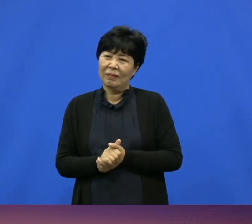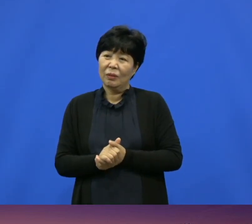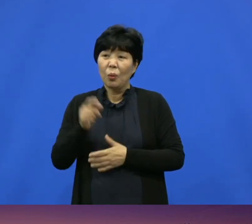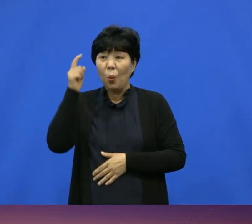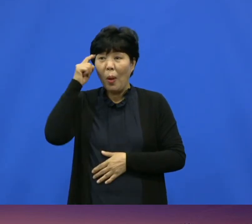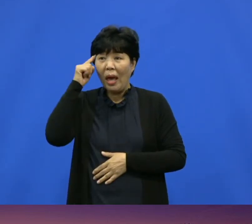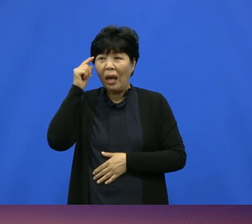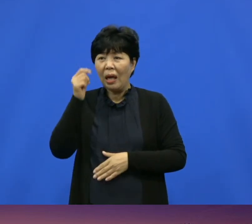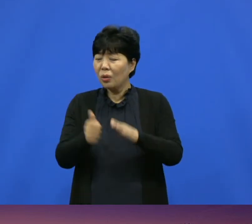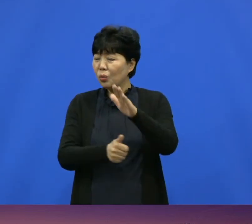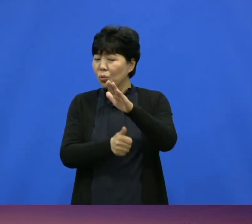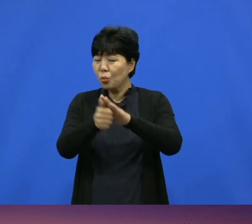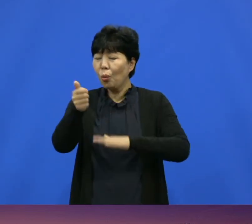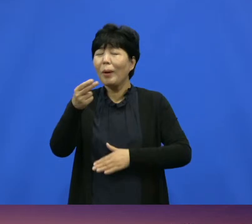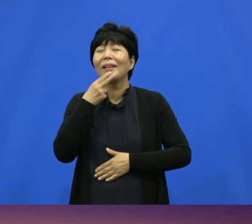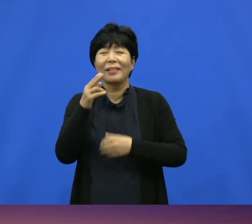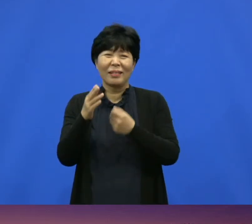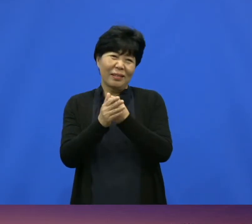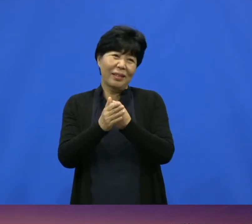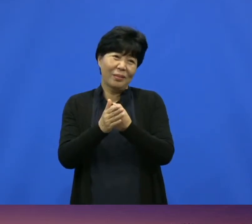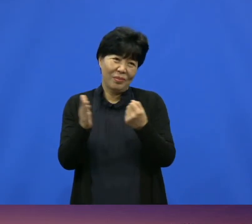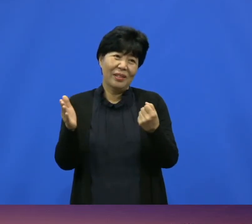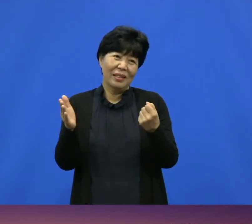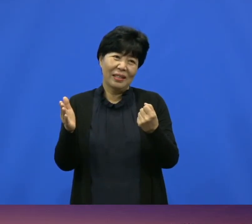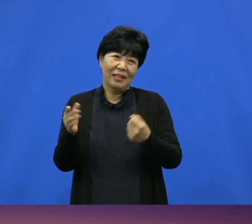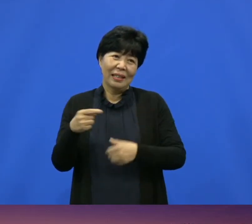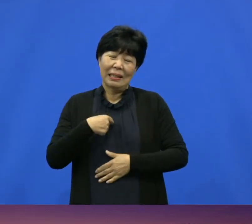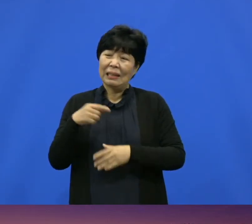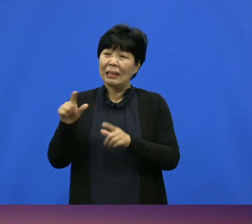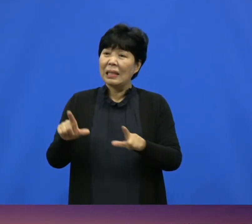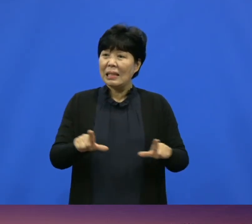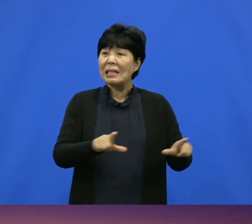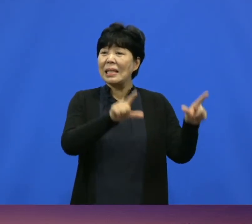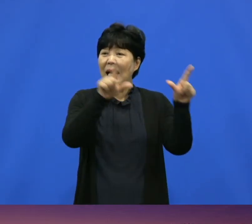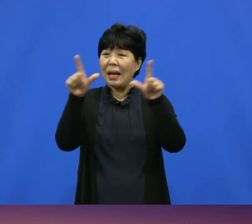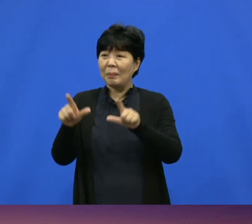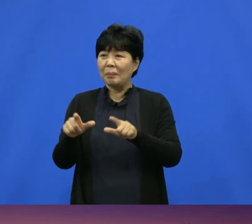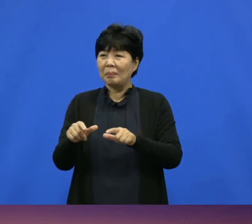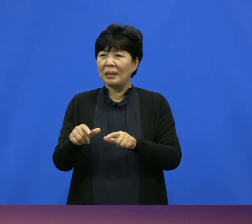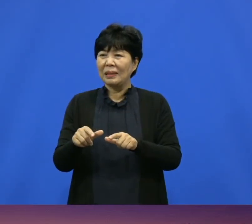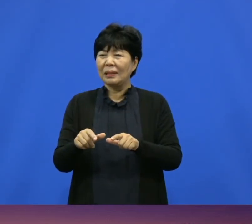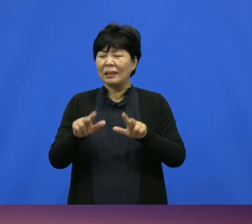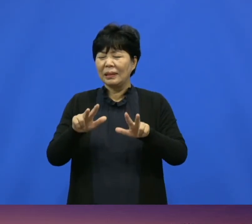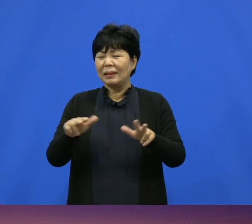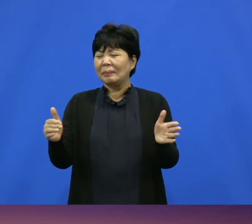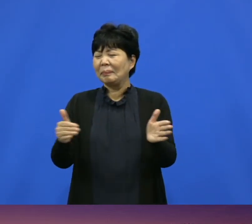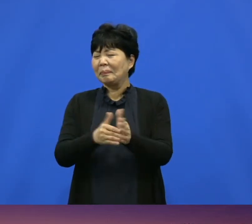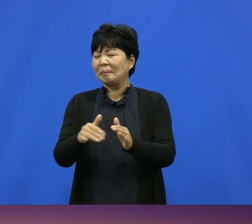없어. 비극적으로 자신의 삶을 끝내는 경우가 많습니다.